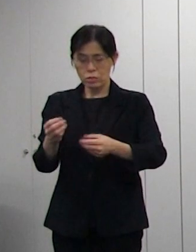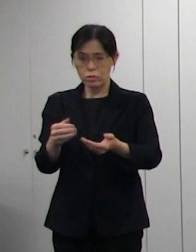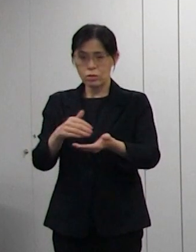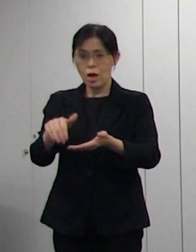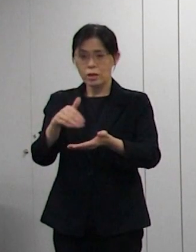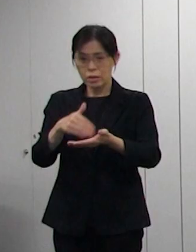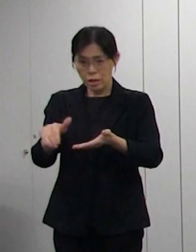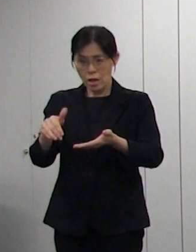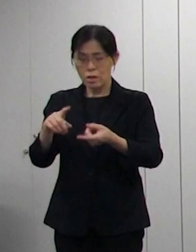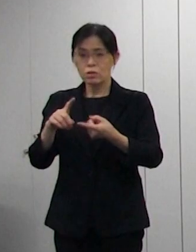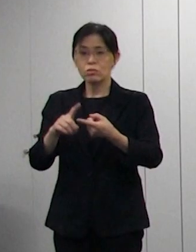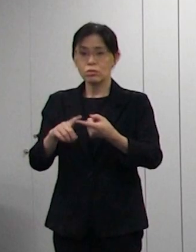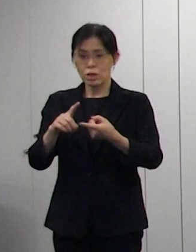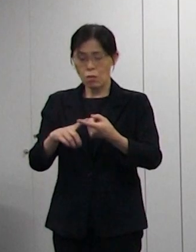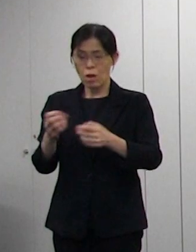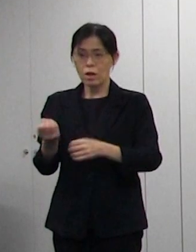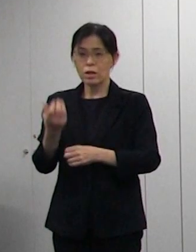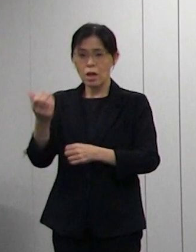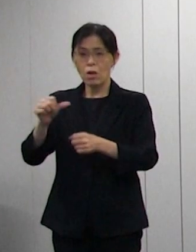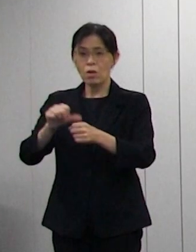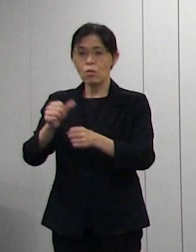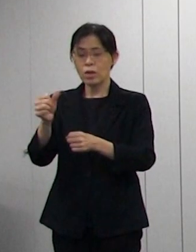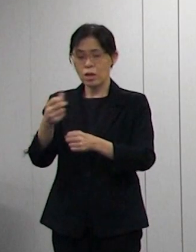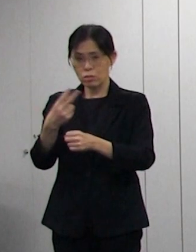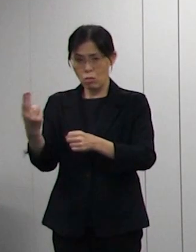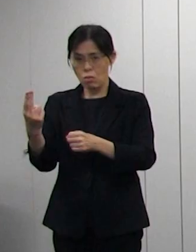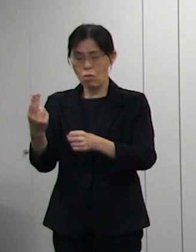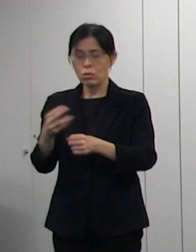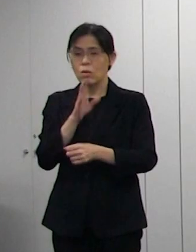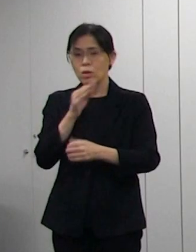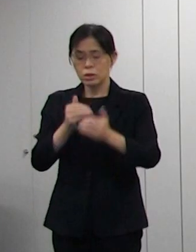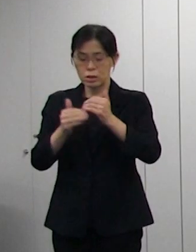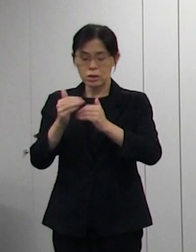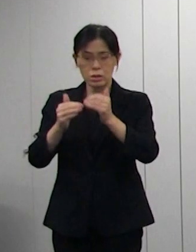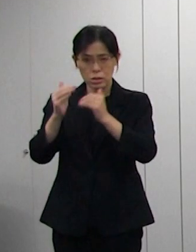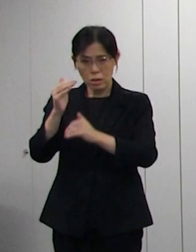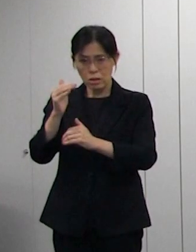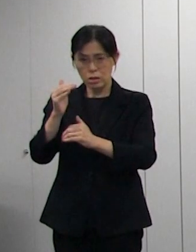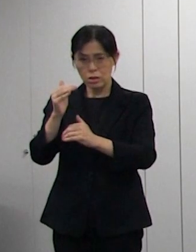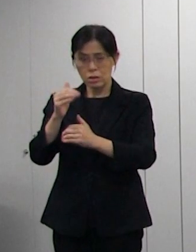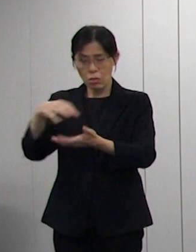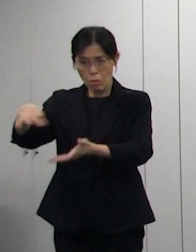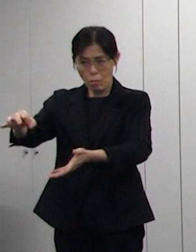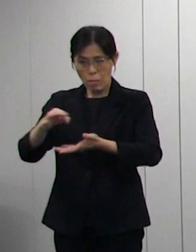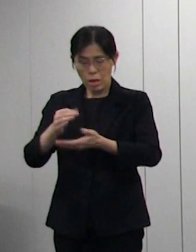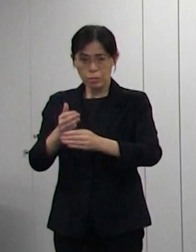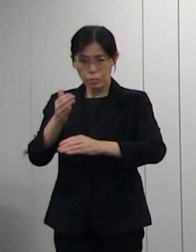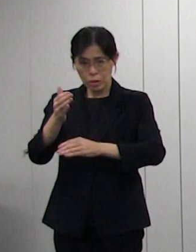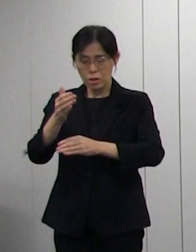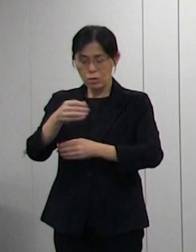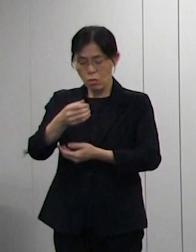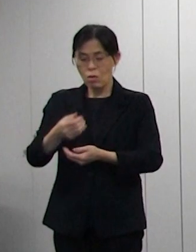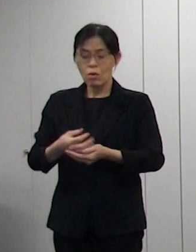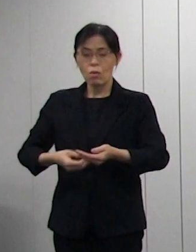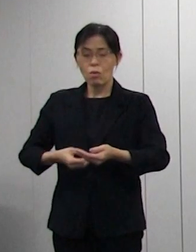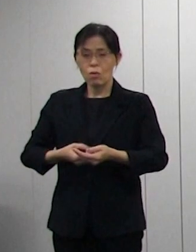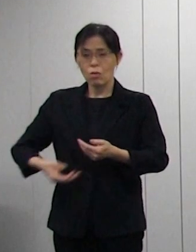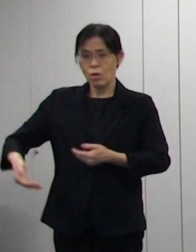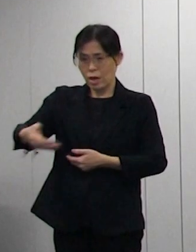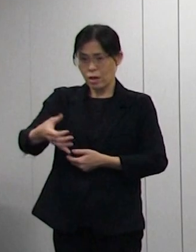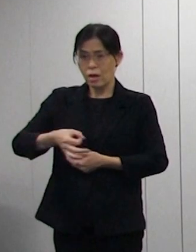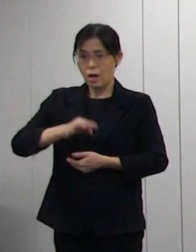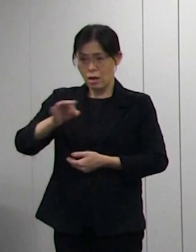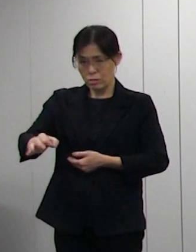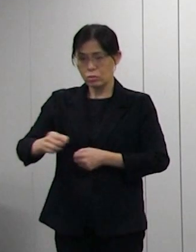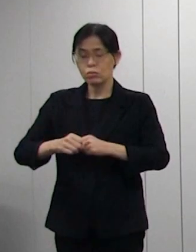勘定については令和5年度の実績に伴う交付金の受け入れ超過額の返還を行うものであります